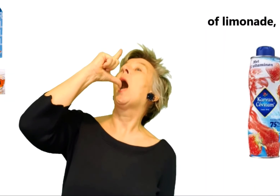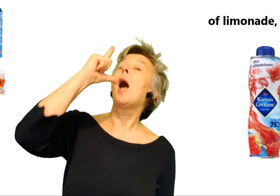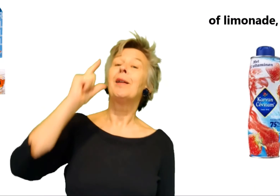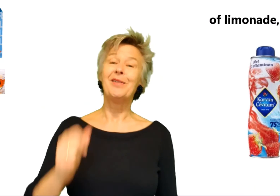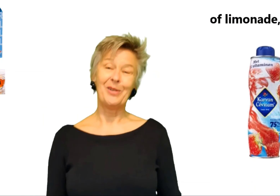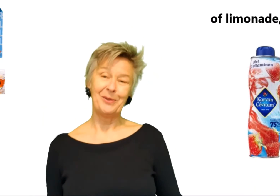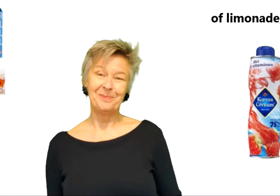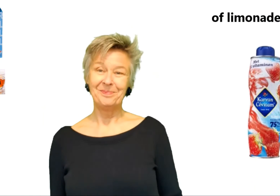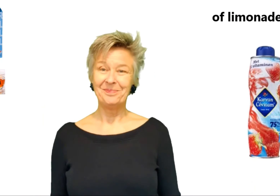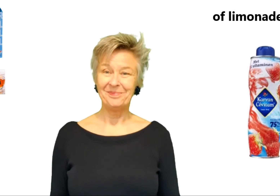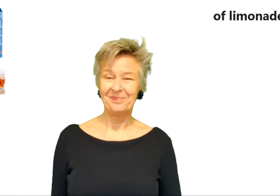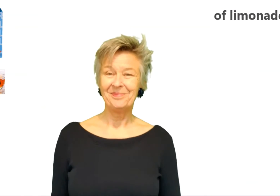limonade.